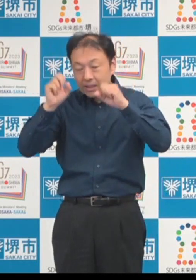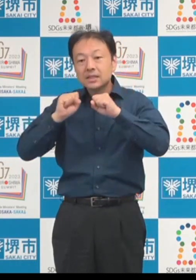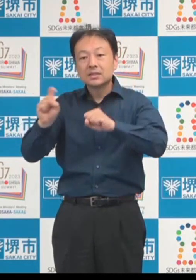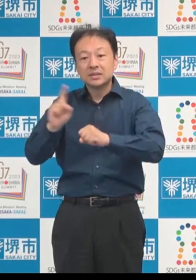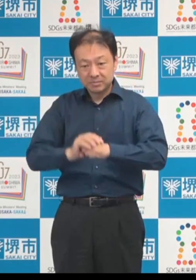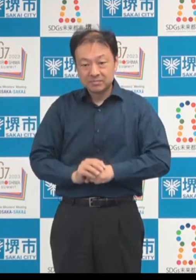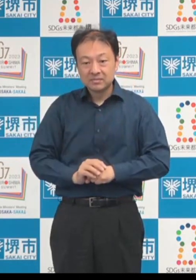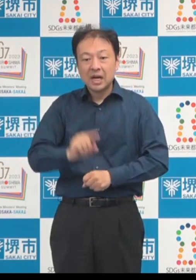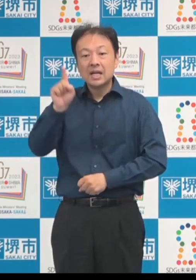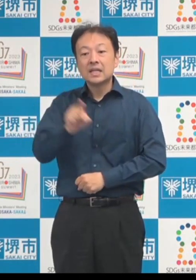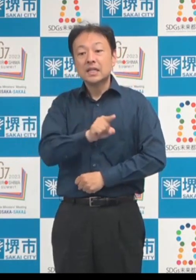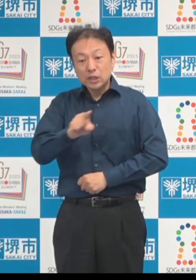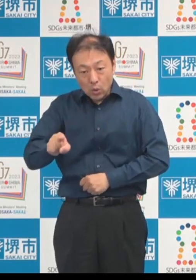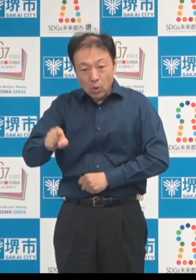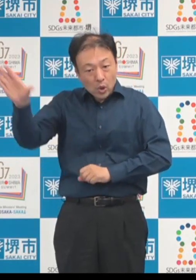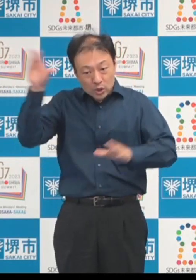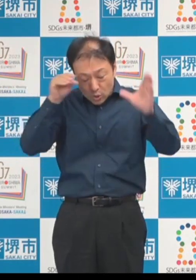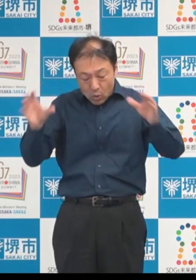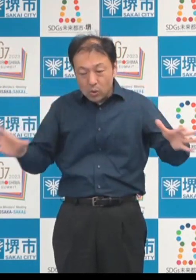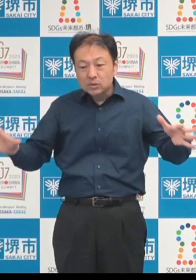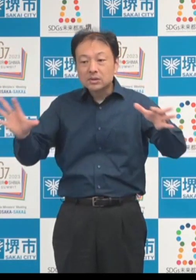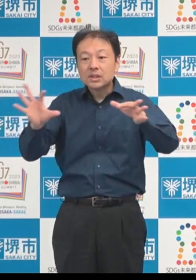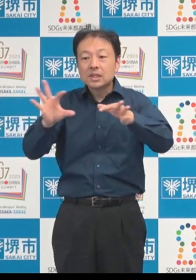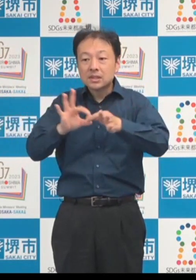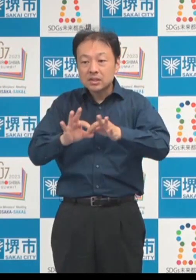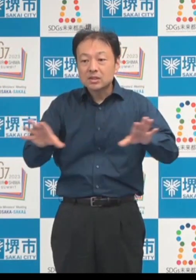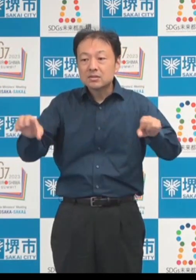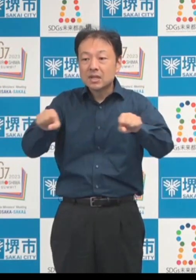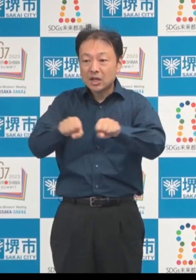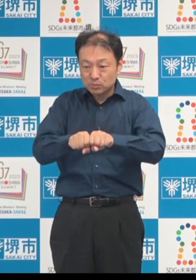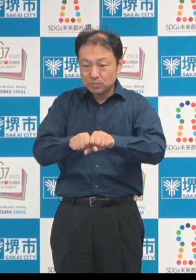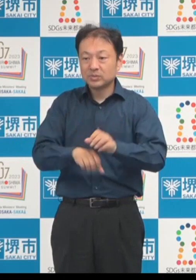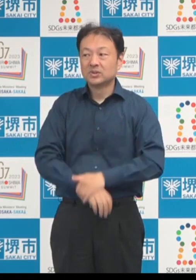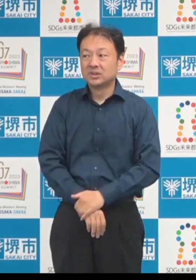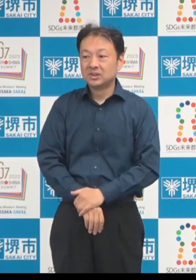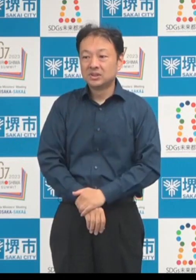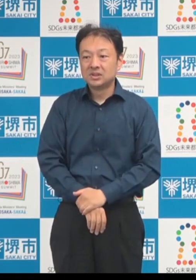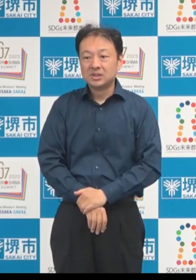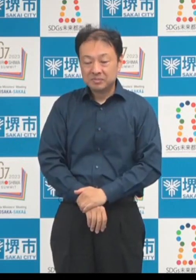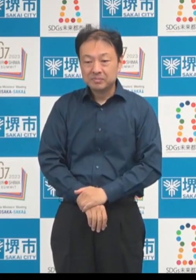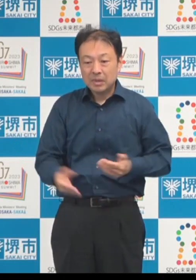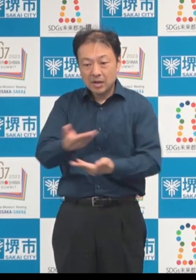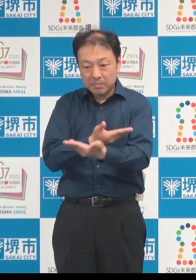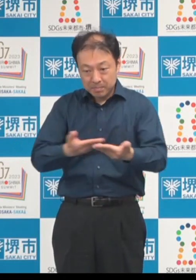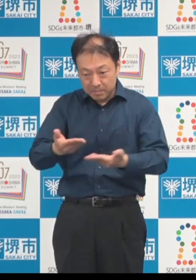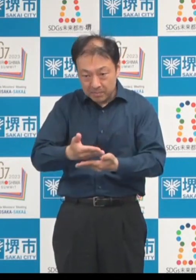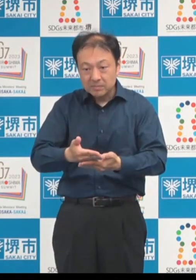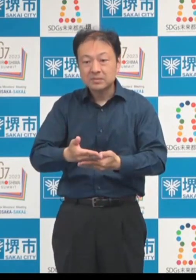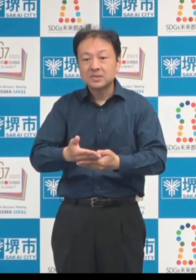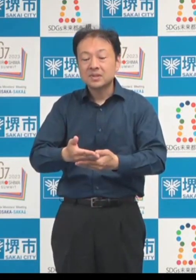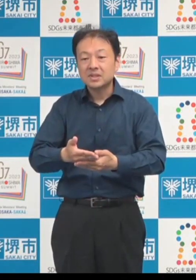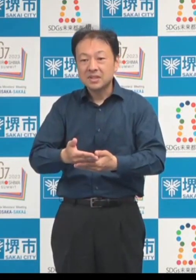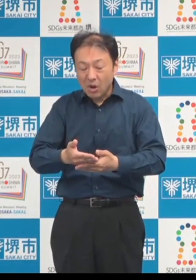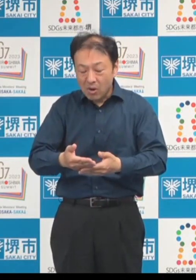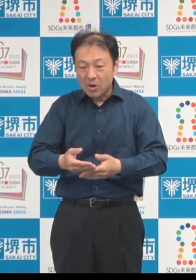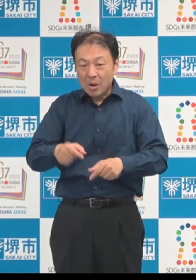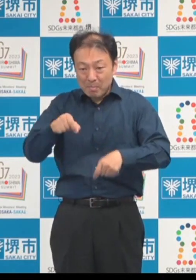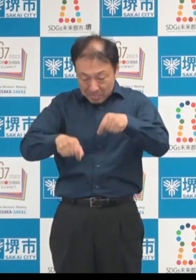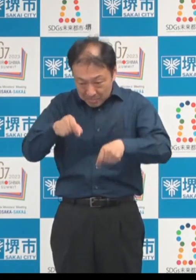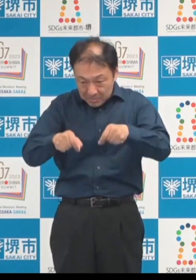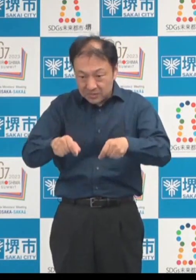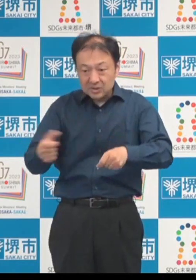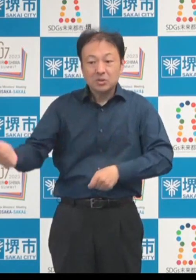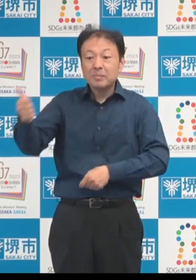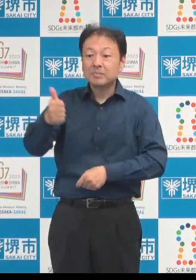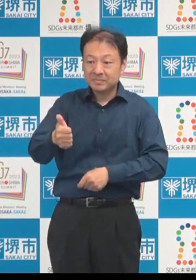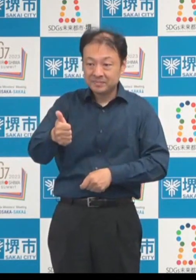ながる、それで競争を呼ぶというところで、まあ、コミュニティマネージャーさんをですね配置して人をくっつける、情報を結びつける